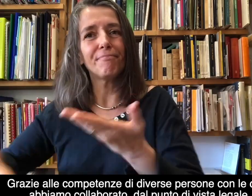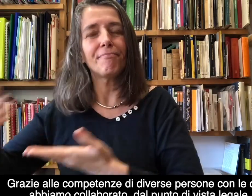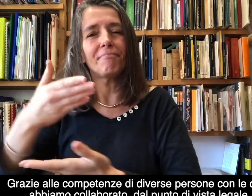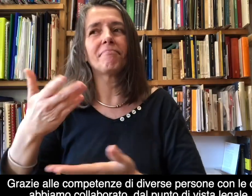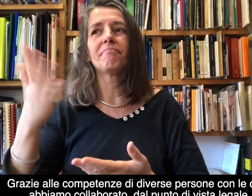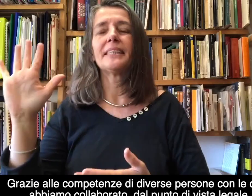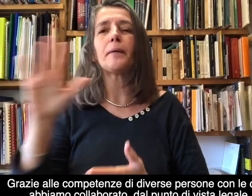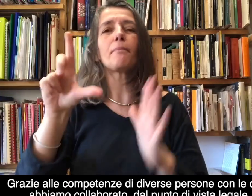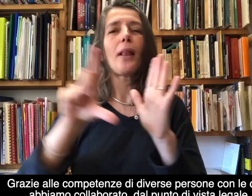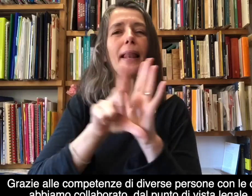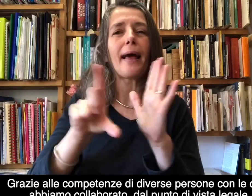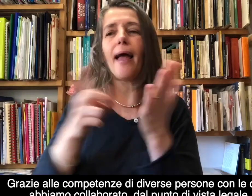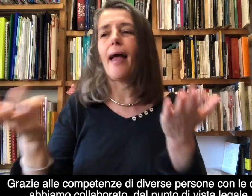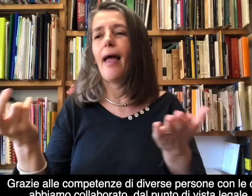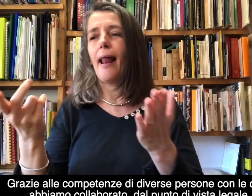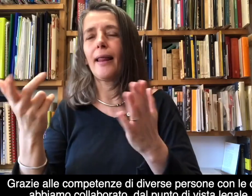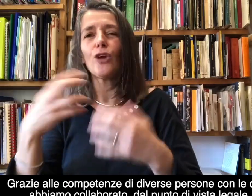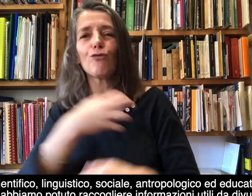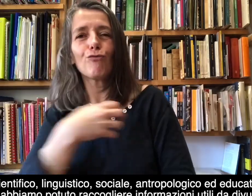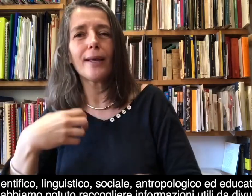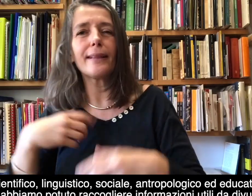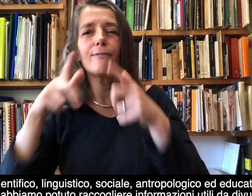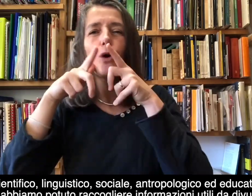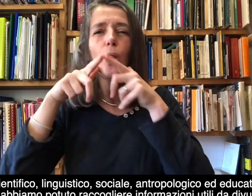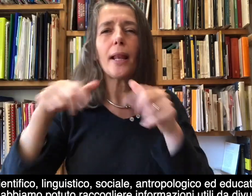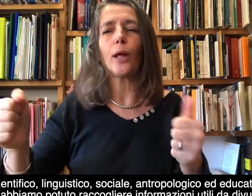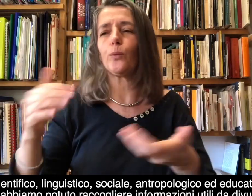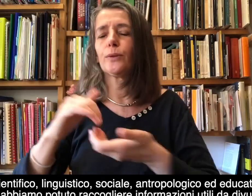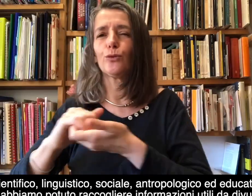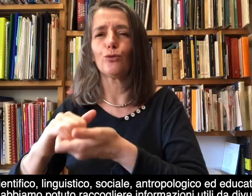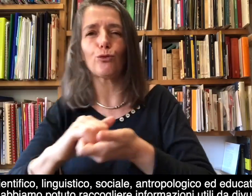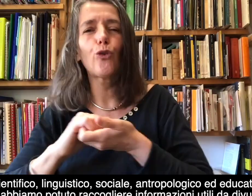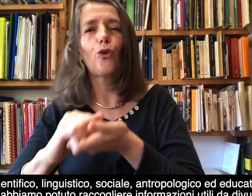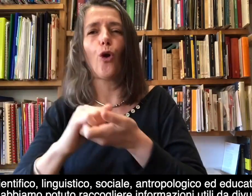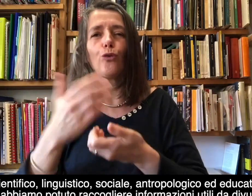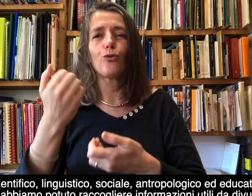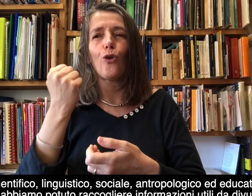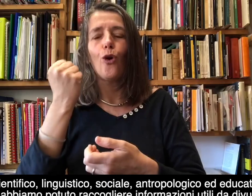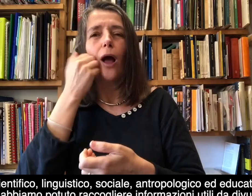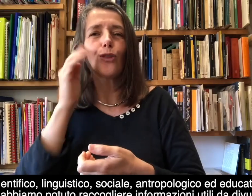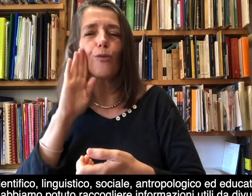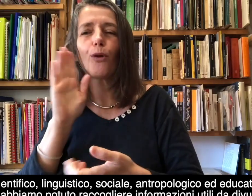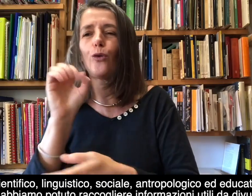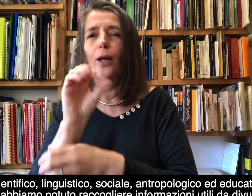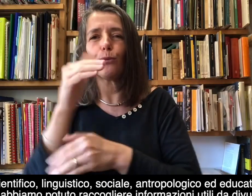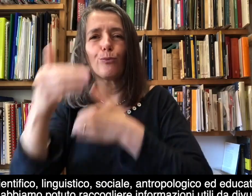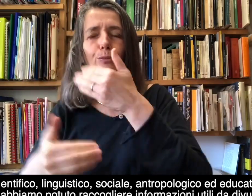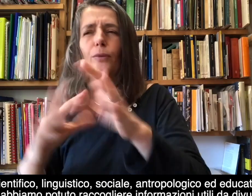persone con le quali abbiamo collaborato dal punto di vista legale scientifico linguistico sociale antropologico